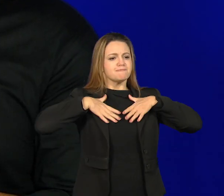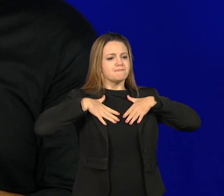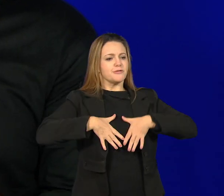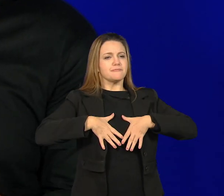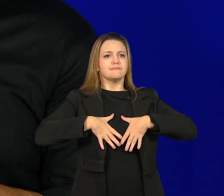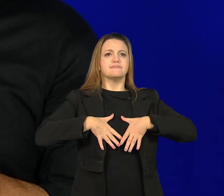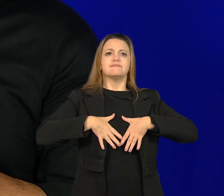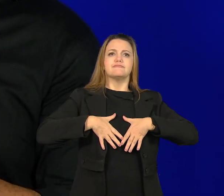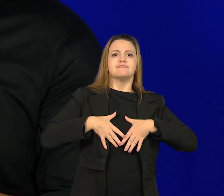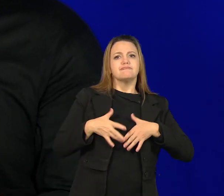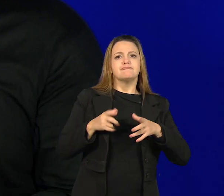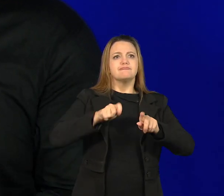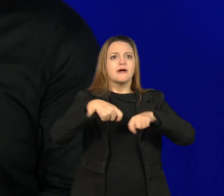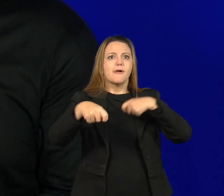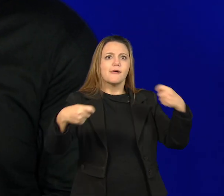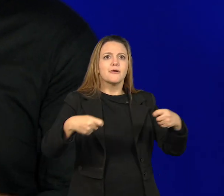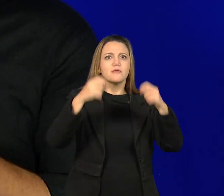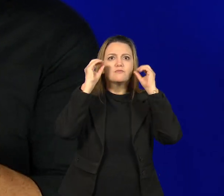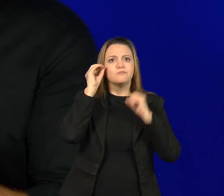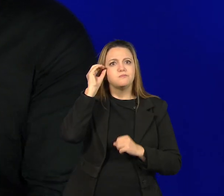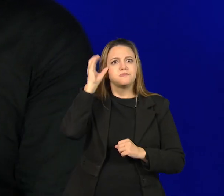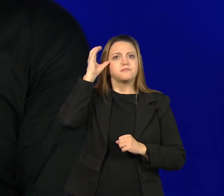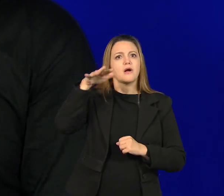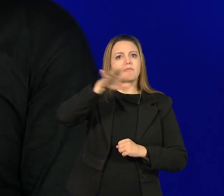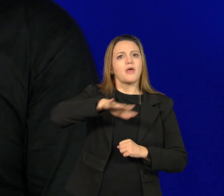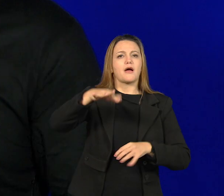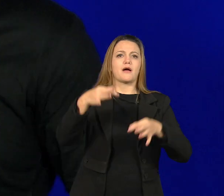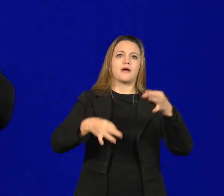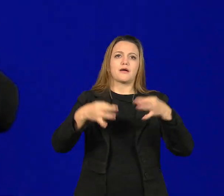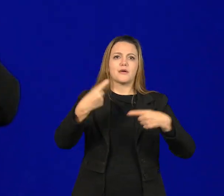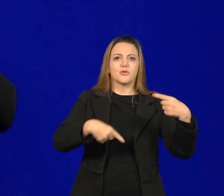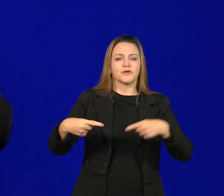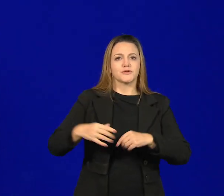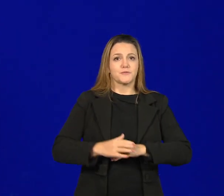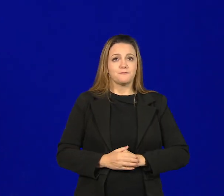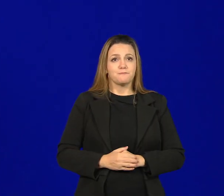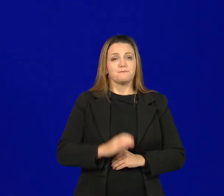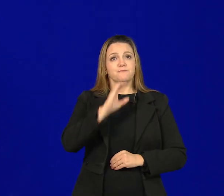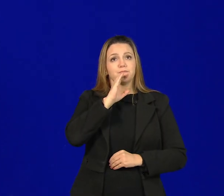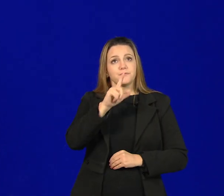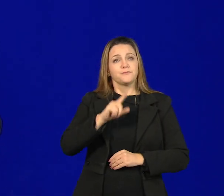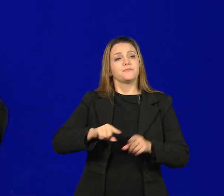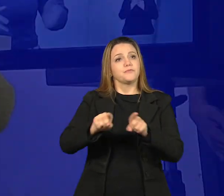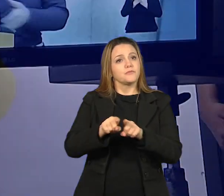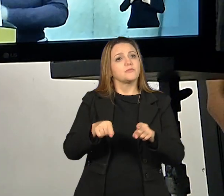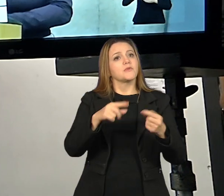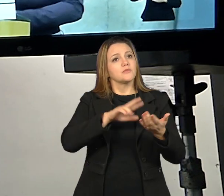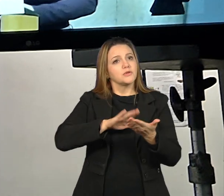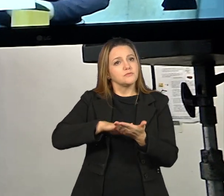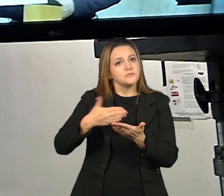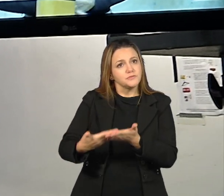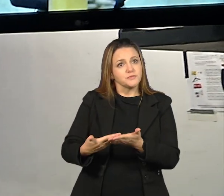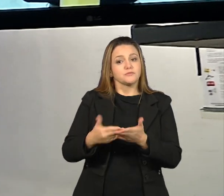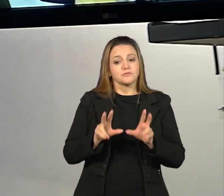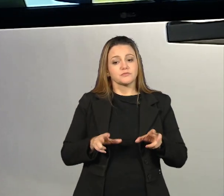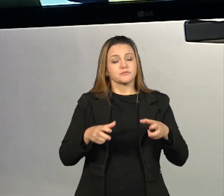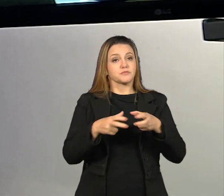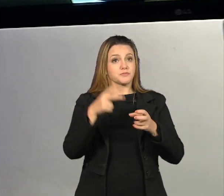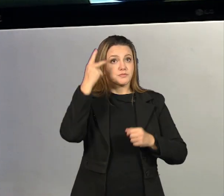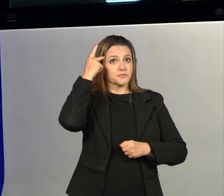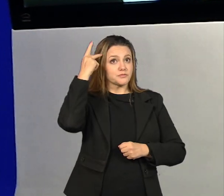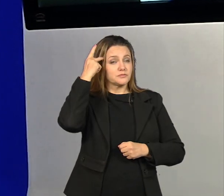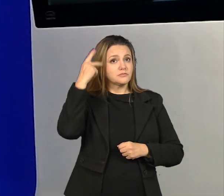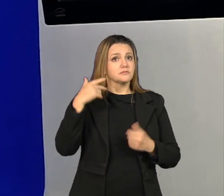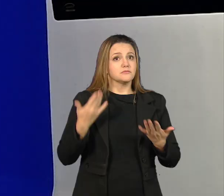ao máximo todo esse sinalário específico da área política, né? A Carla também traduz as discussões do Legislativo